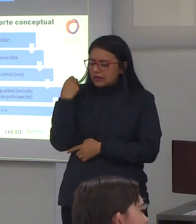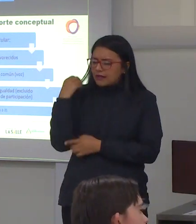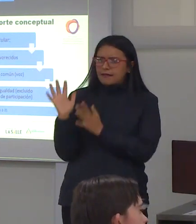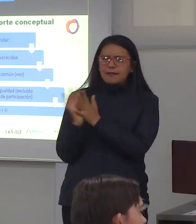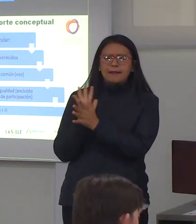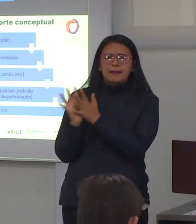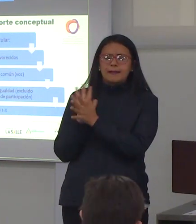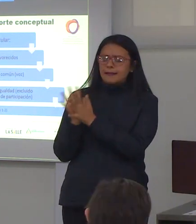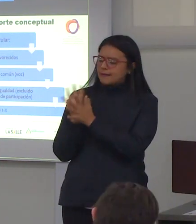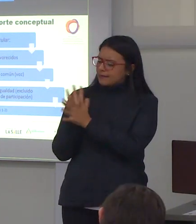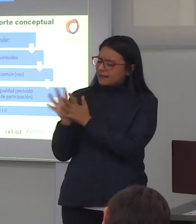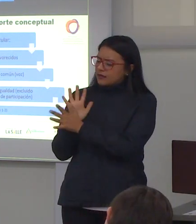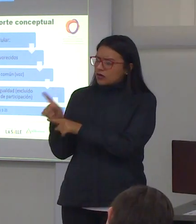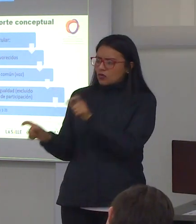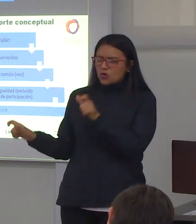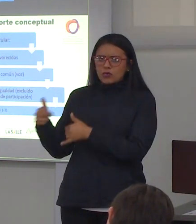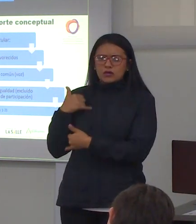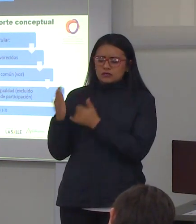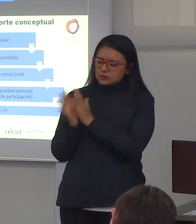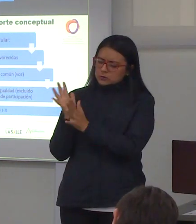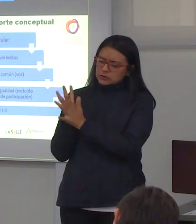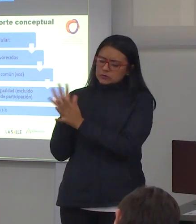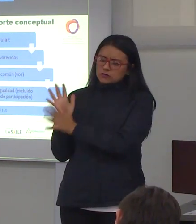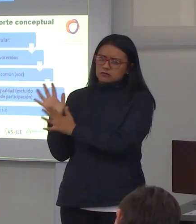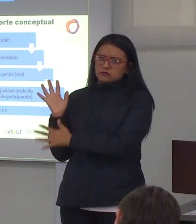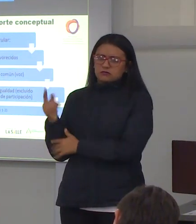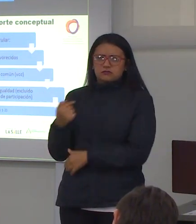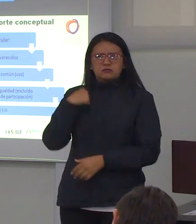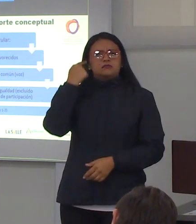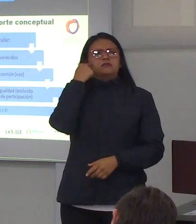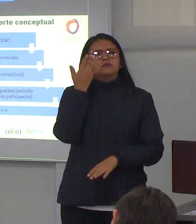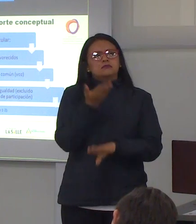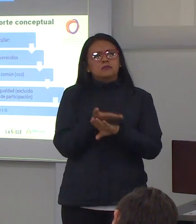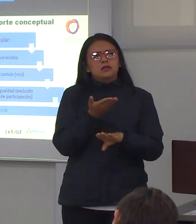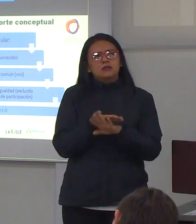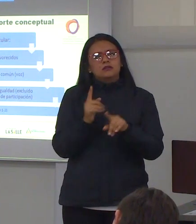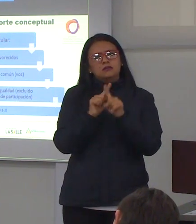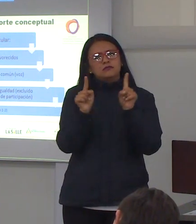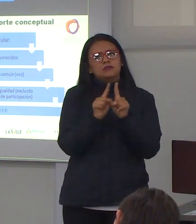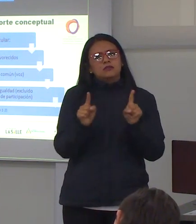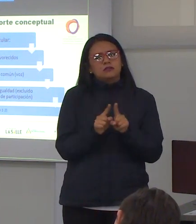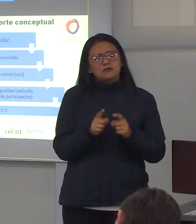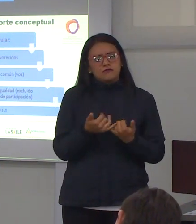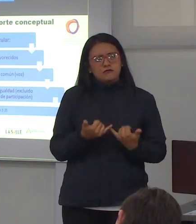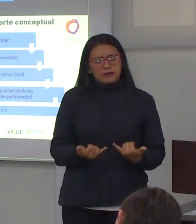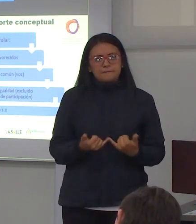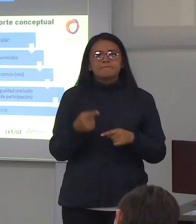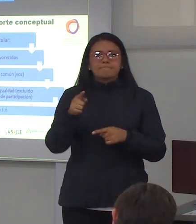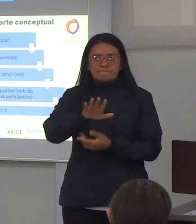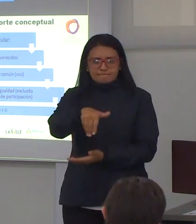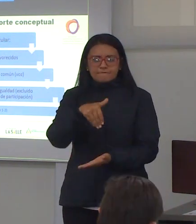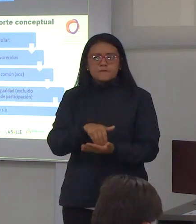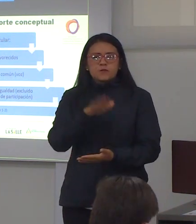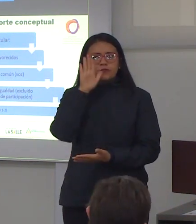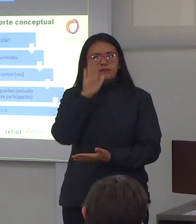narrativas que nos hacen los muchachos, todos ellos entonces nos plantean diferentes situaciones. Esta es una postura de Connell